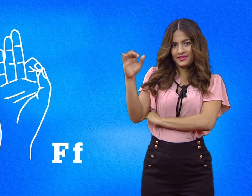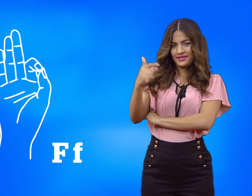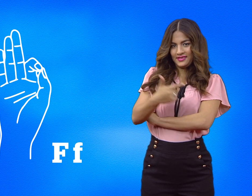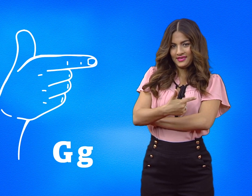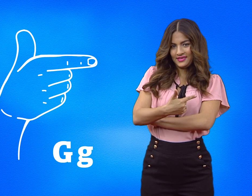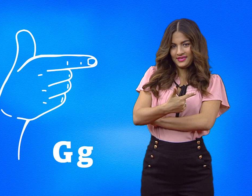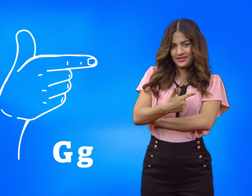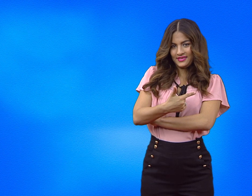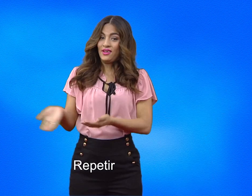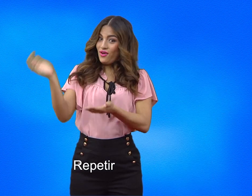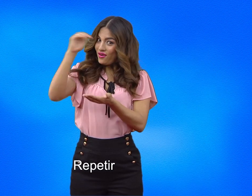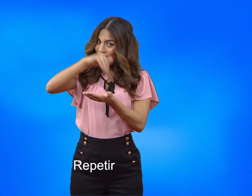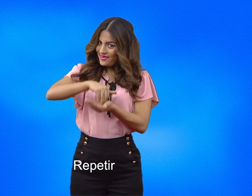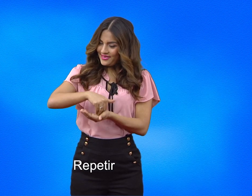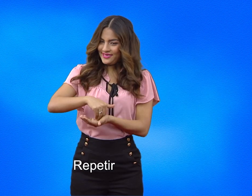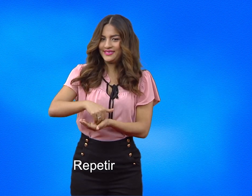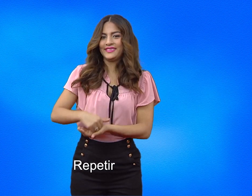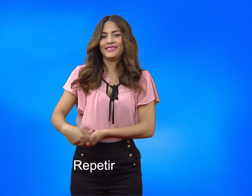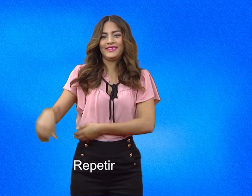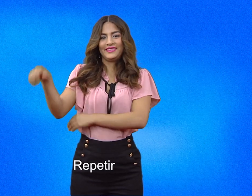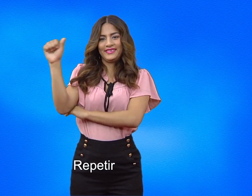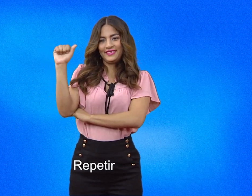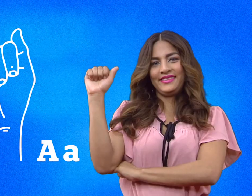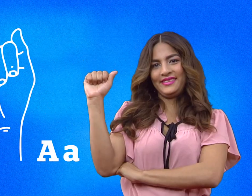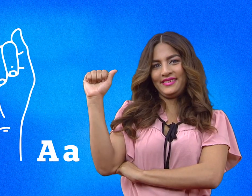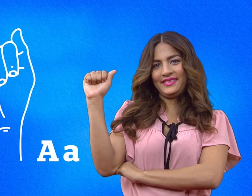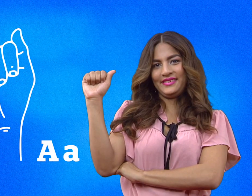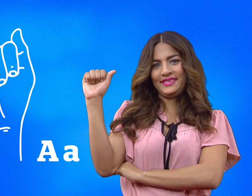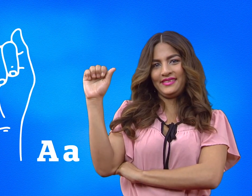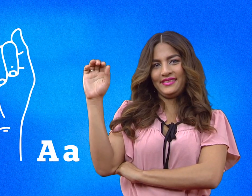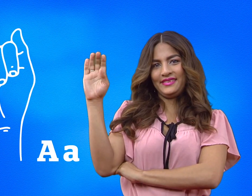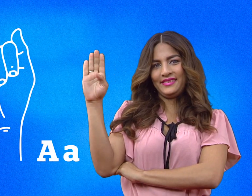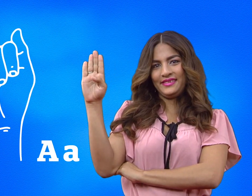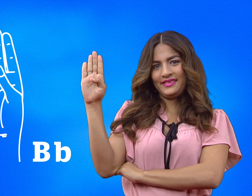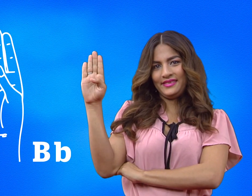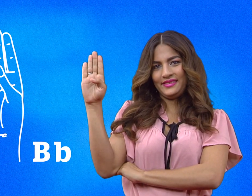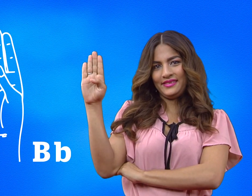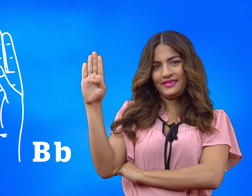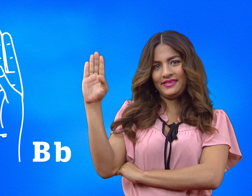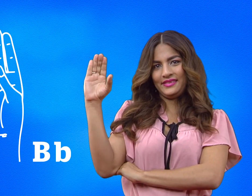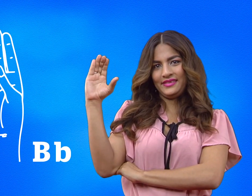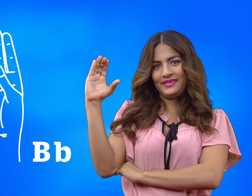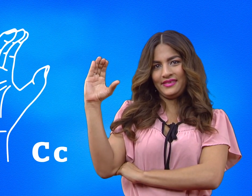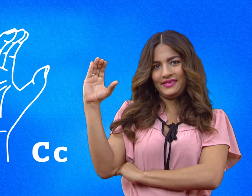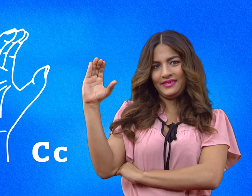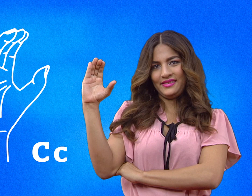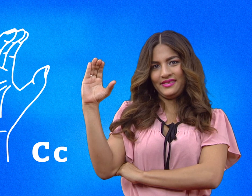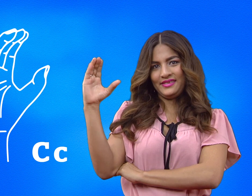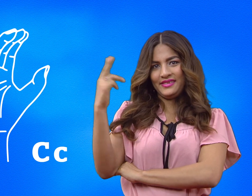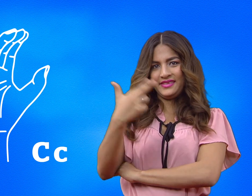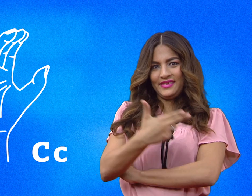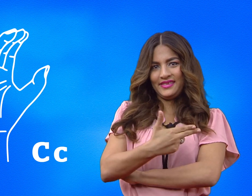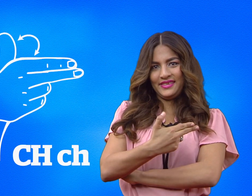G. Repetir. A, B, C,